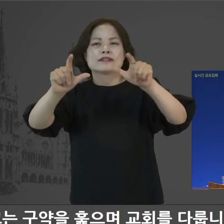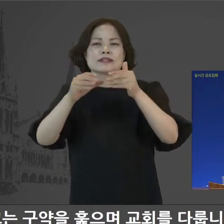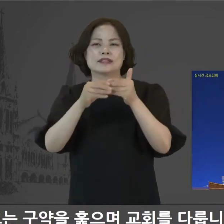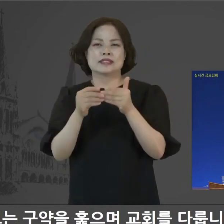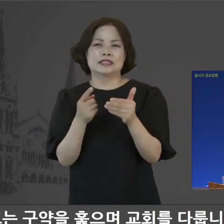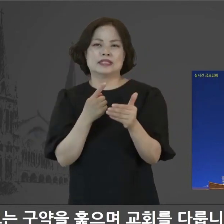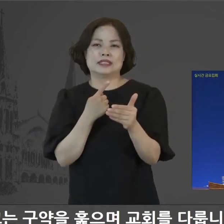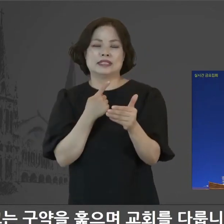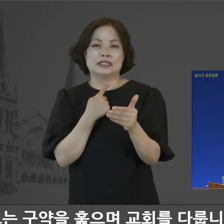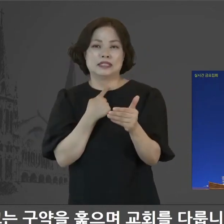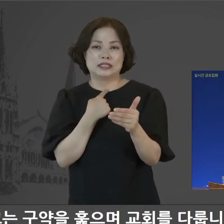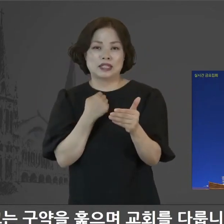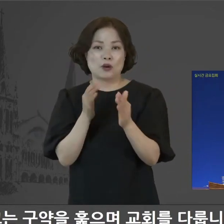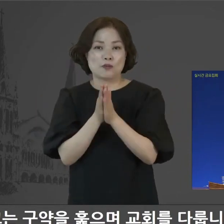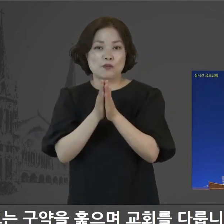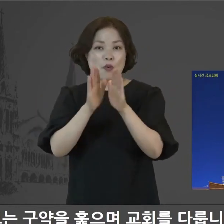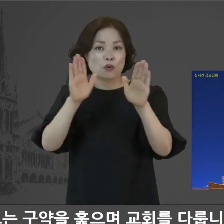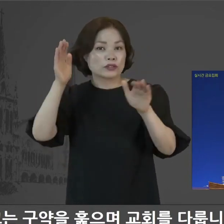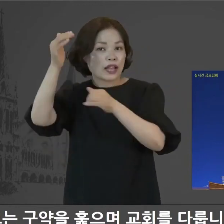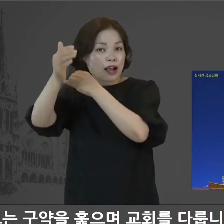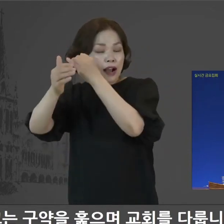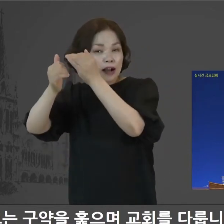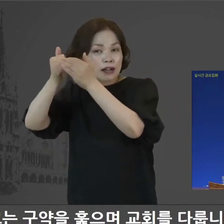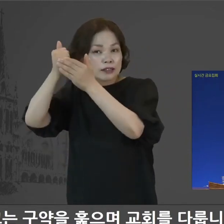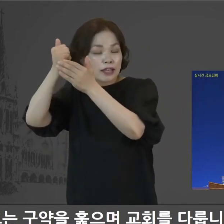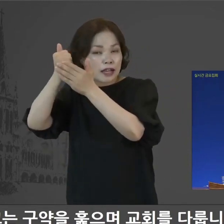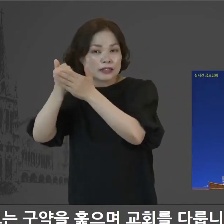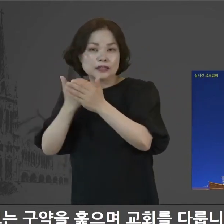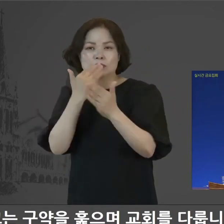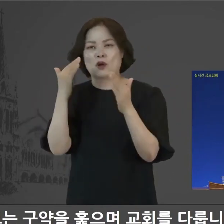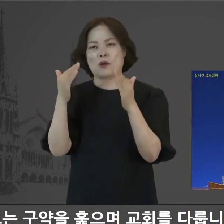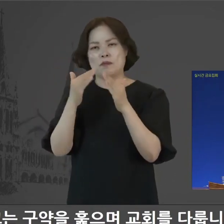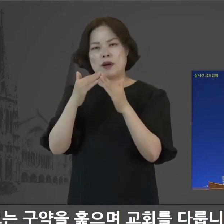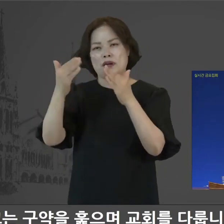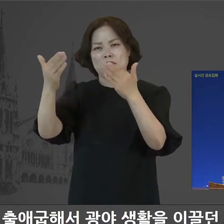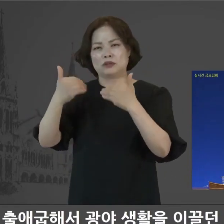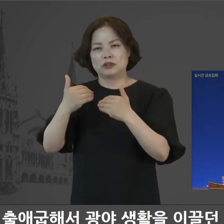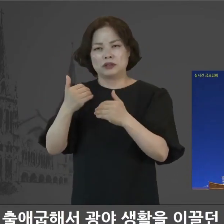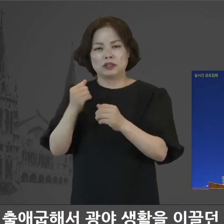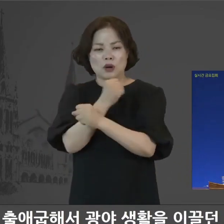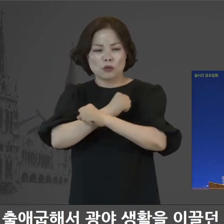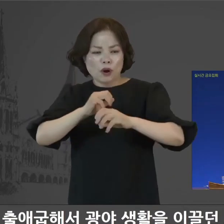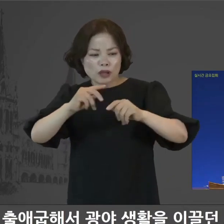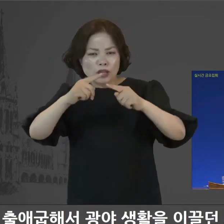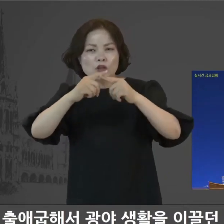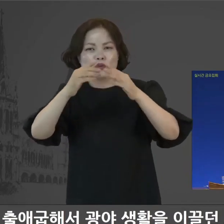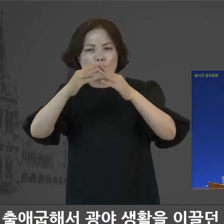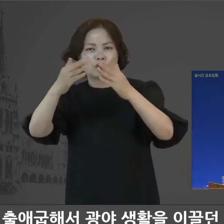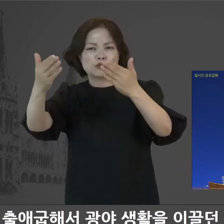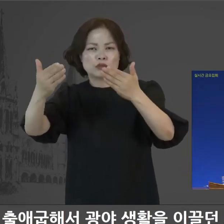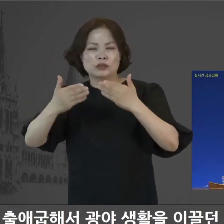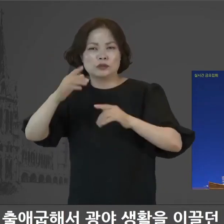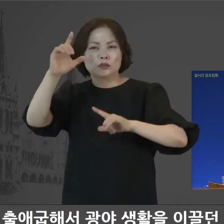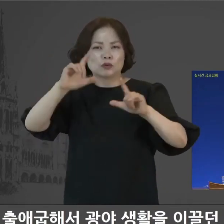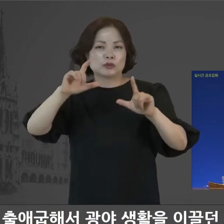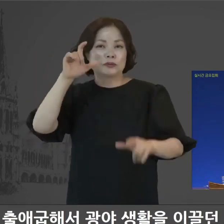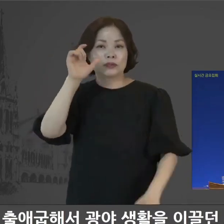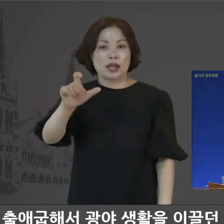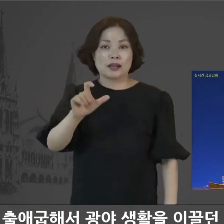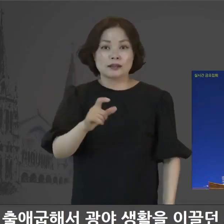이끌던 모세, 그때 하나님의 성막을 주시고 광야 교회를 주셨던 이제 그 모습을 강조하는